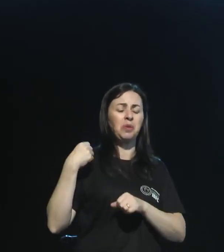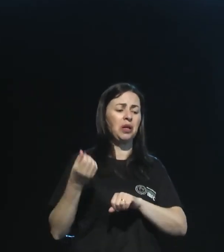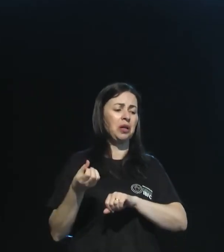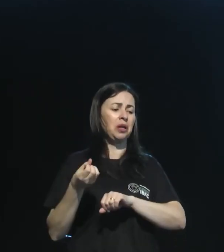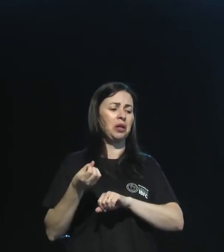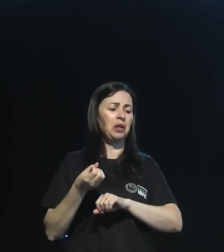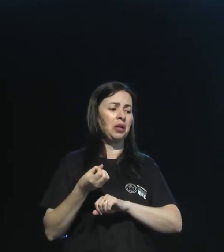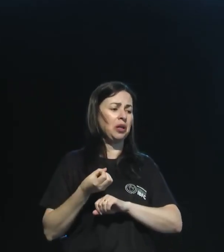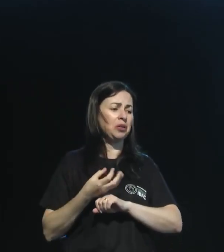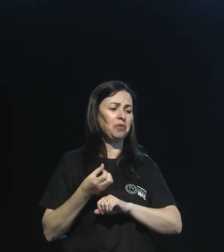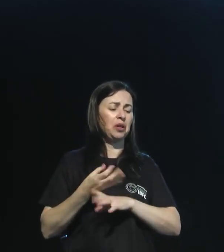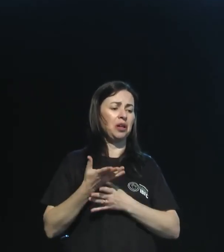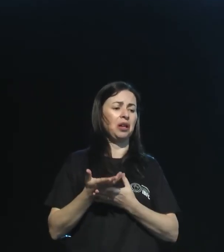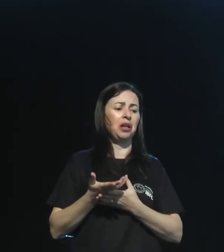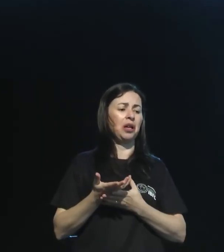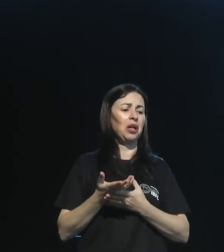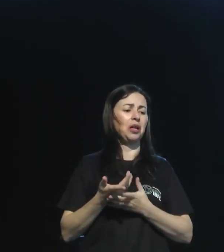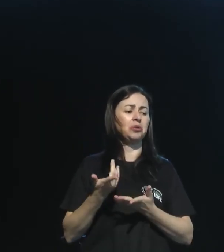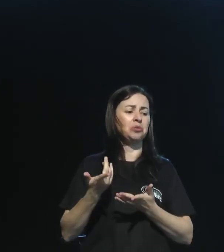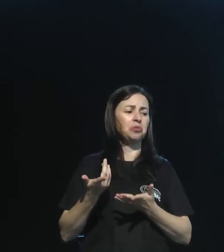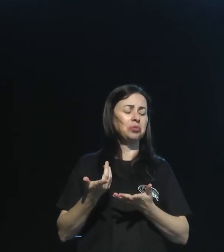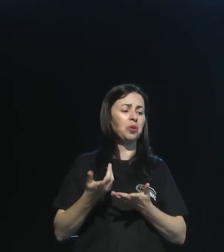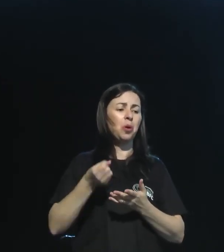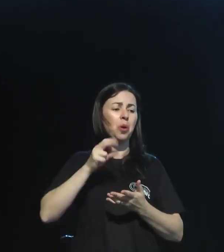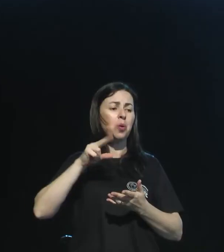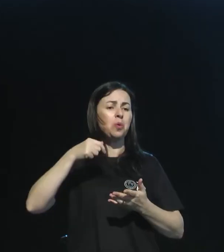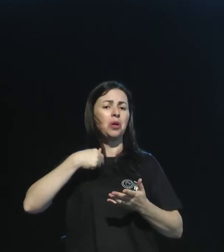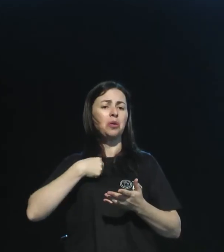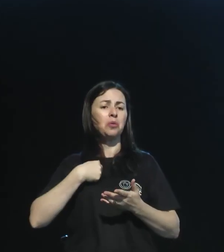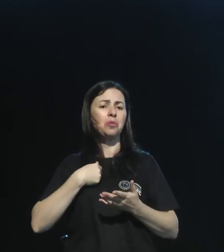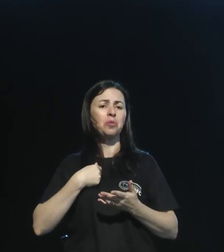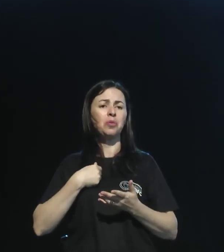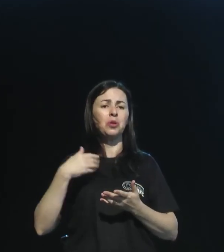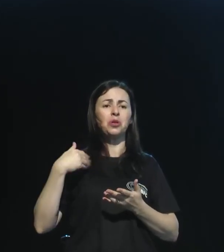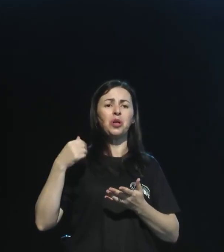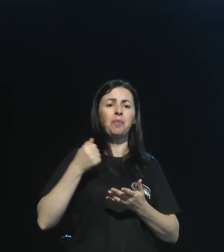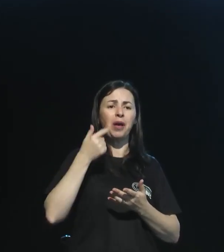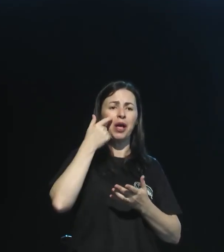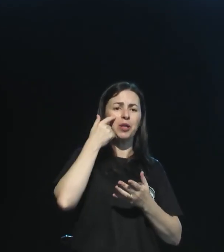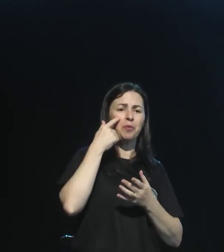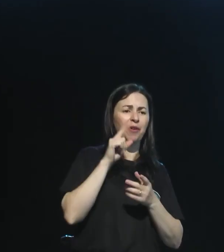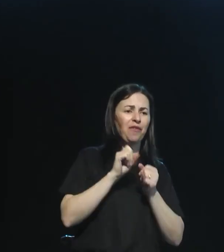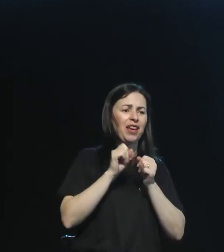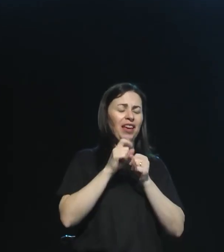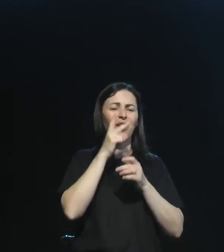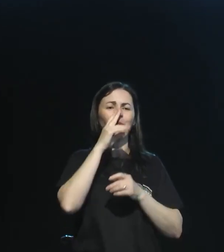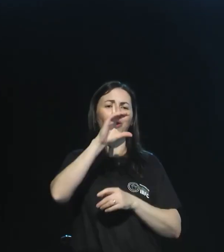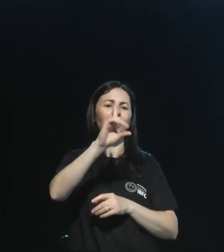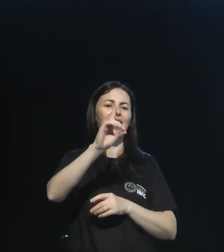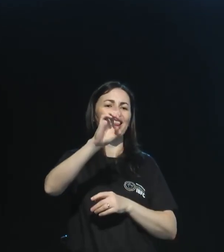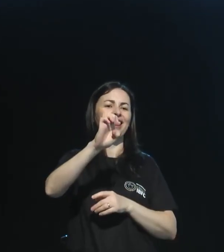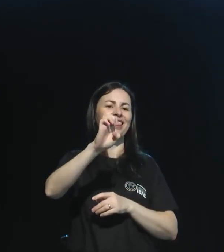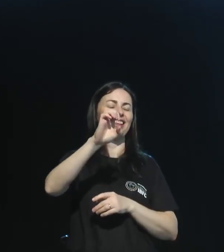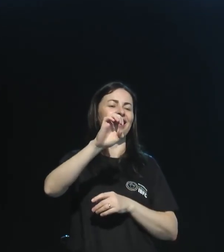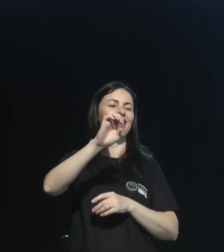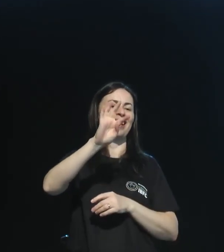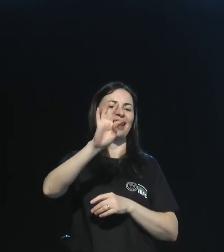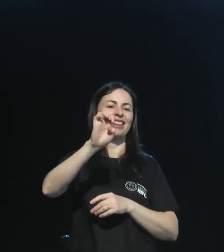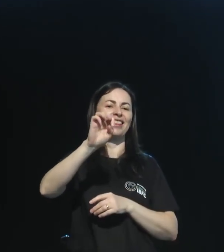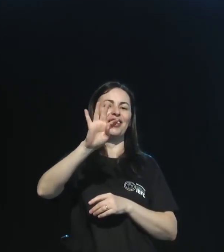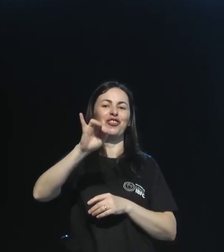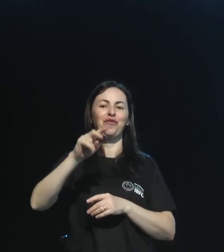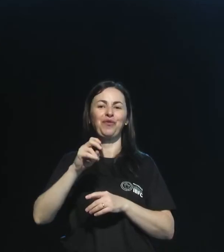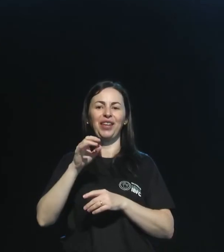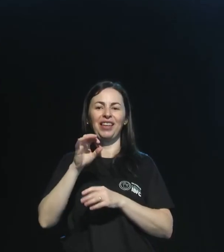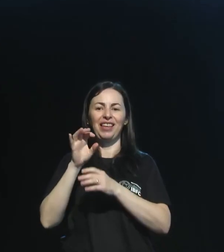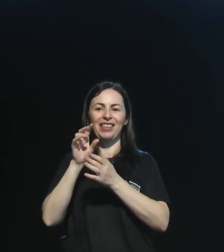de polícia. Eu não fui chamado para ser detetive. Não. Eu fui chamado para ministrar a